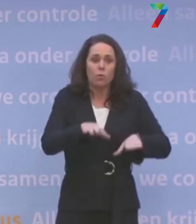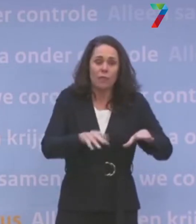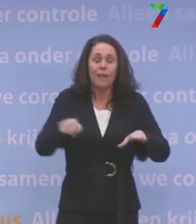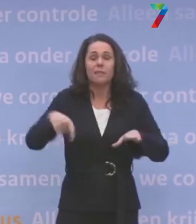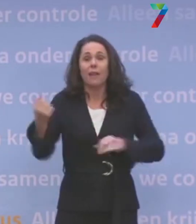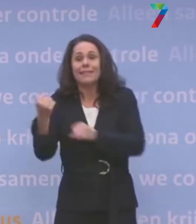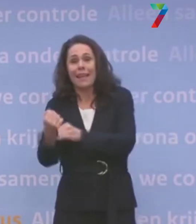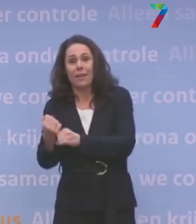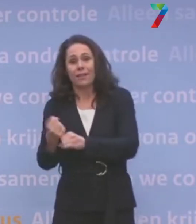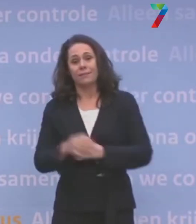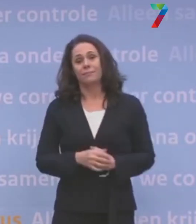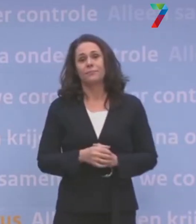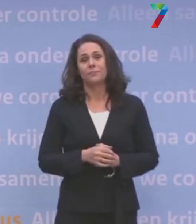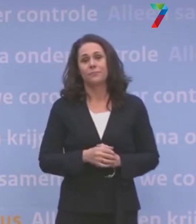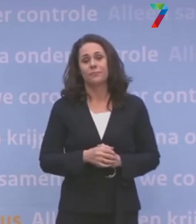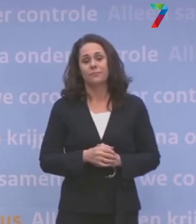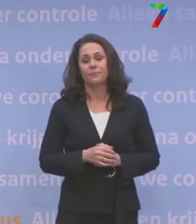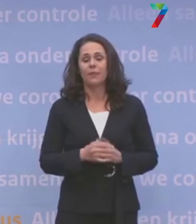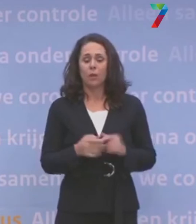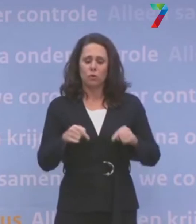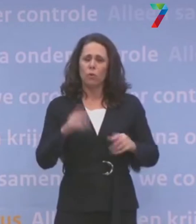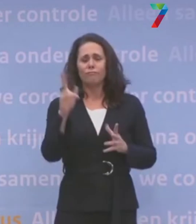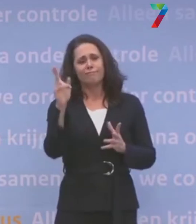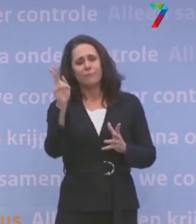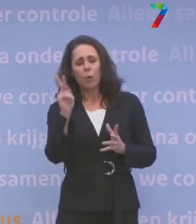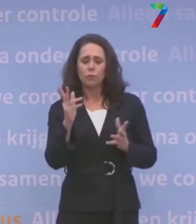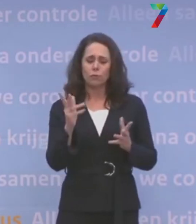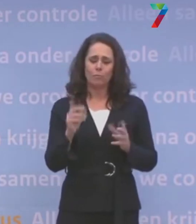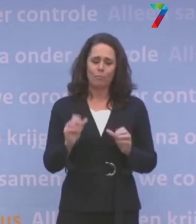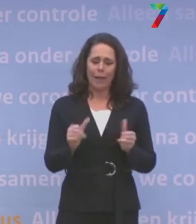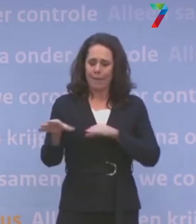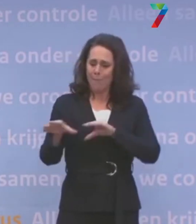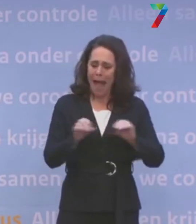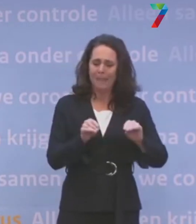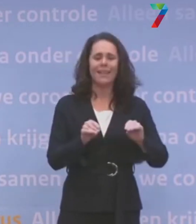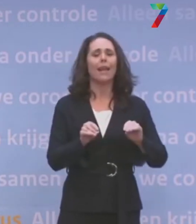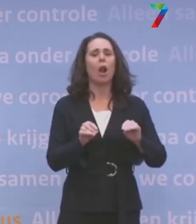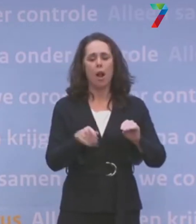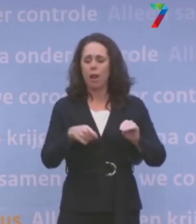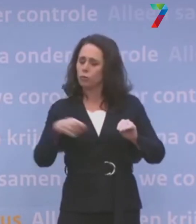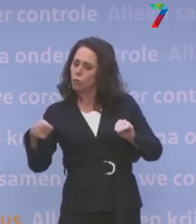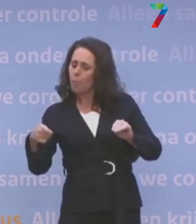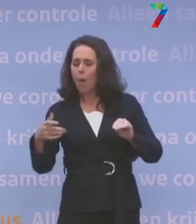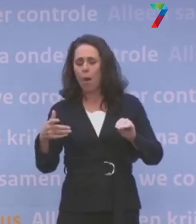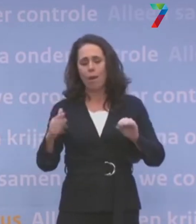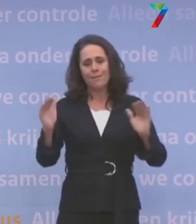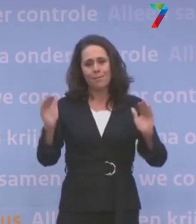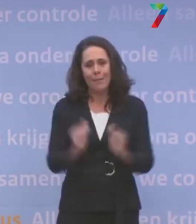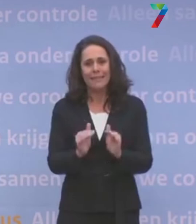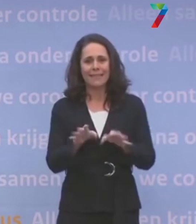En de kunst is dus dat we beginnen met maatregelen die het minste risico opleveren dat het virus toch weer om zich heen gaat